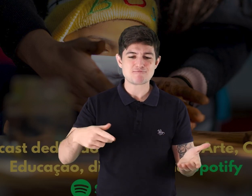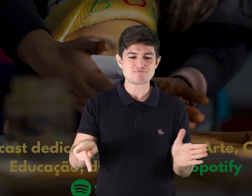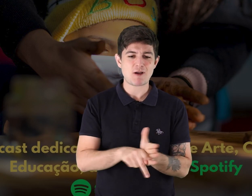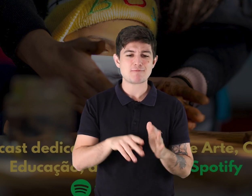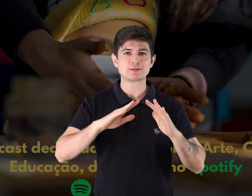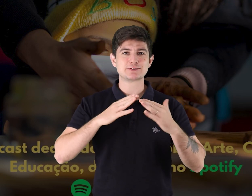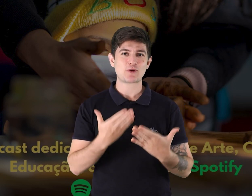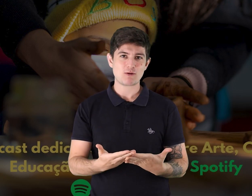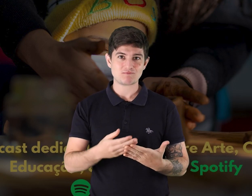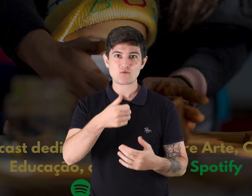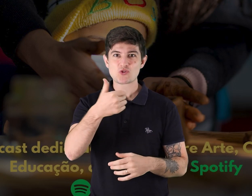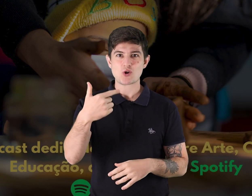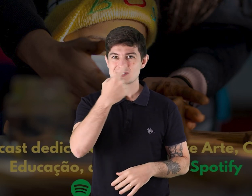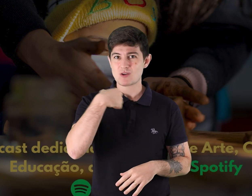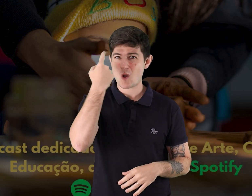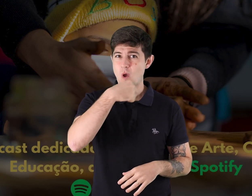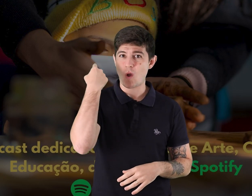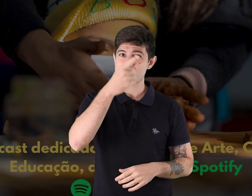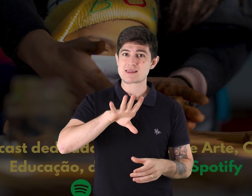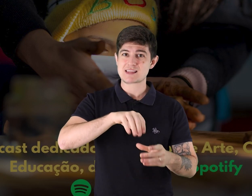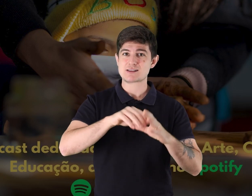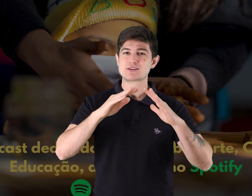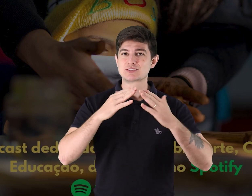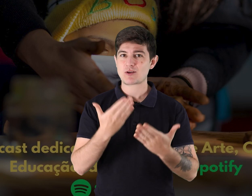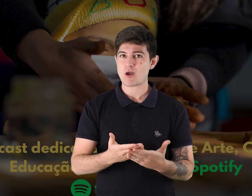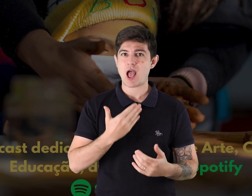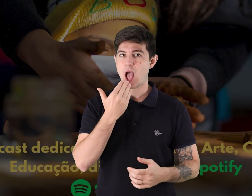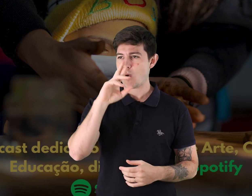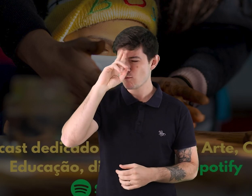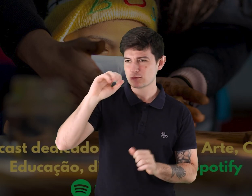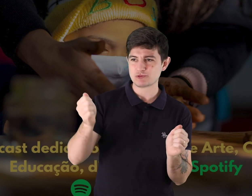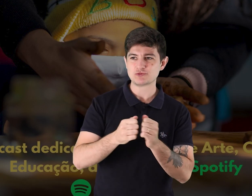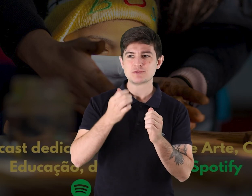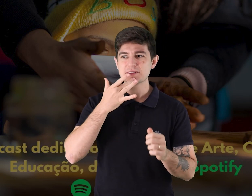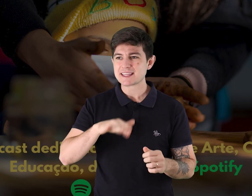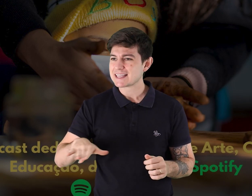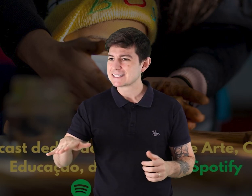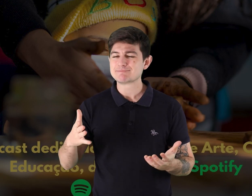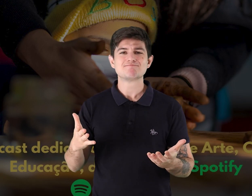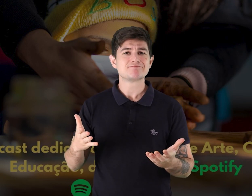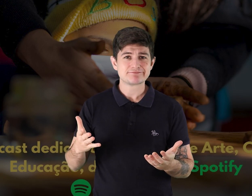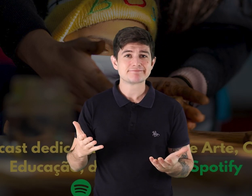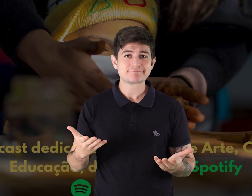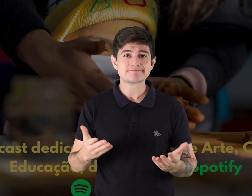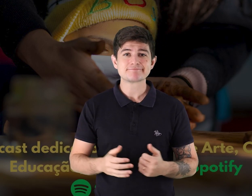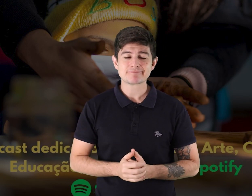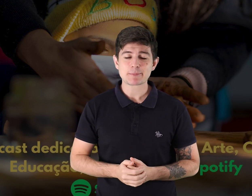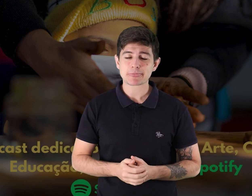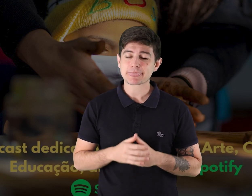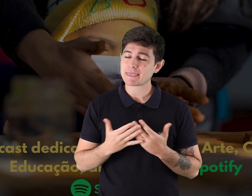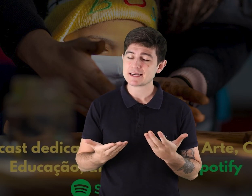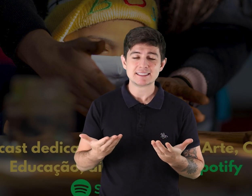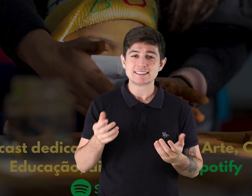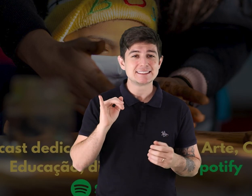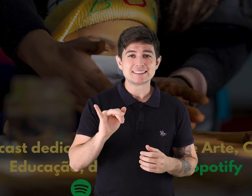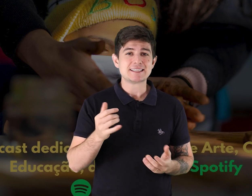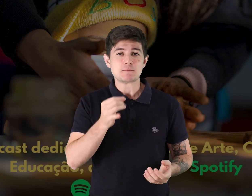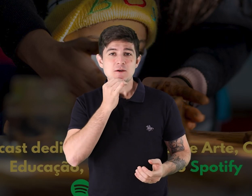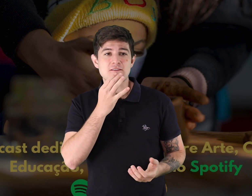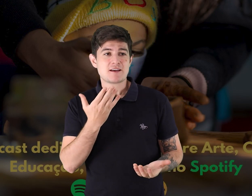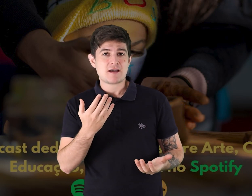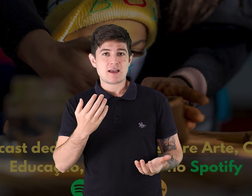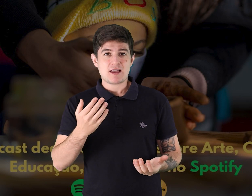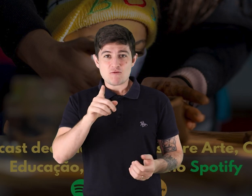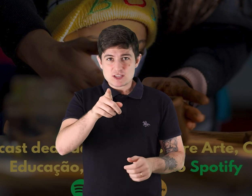que eu digo no chão da fábrica, ficando 12 horas dentro do ambiente escolar, almoçando com as crianças.